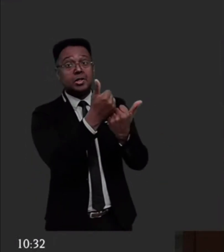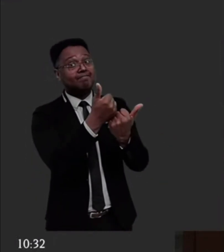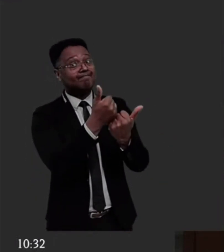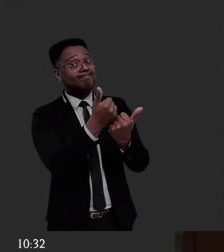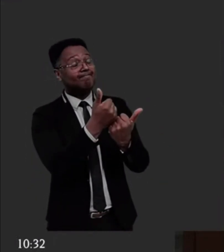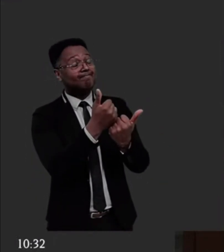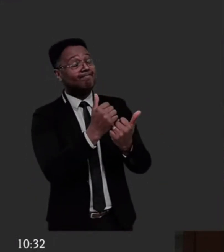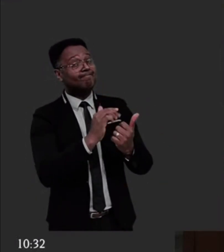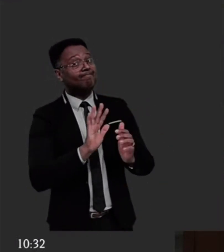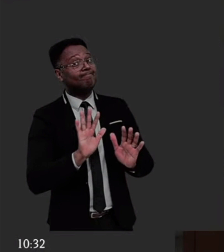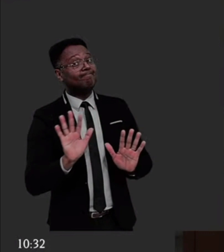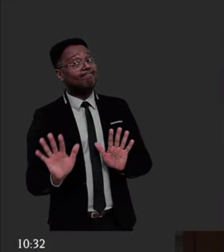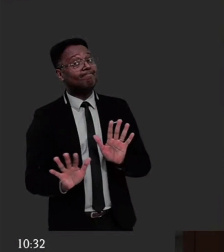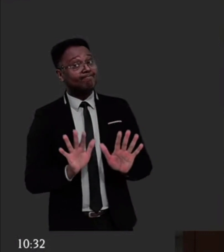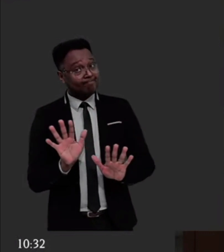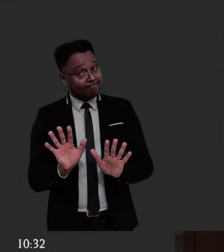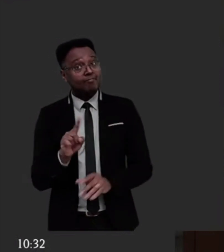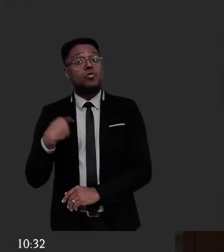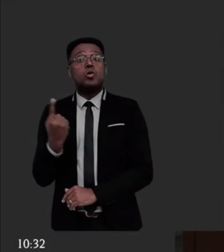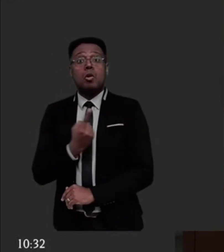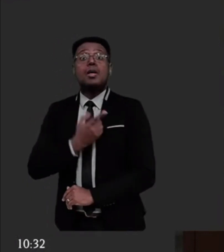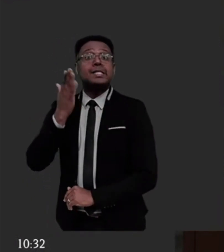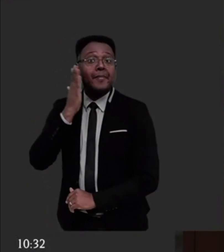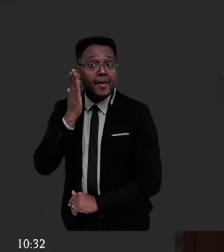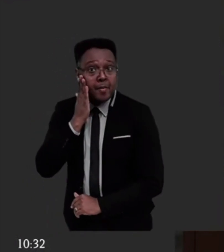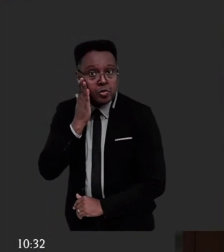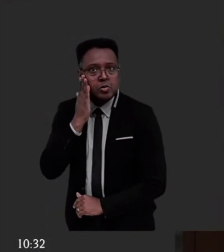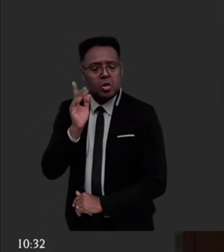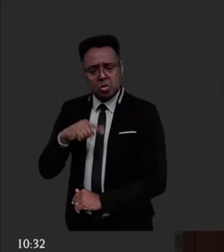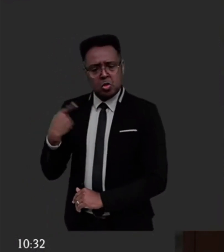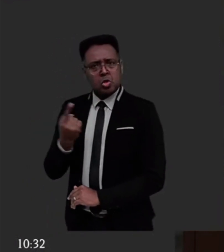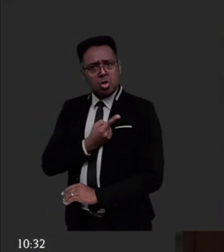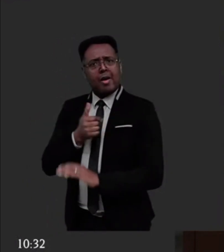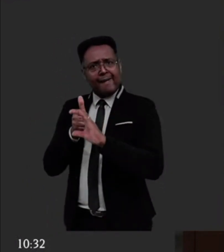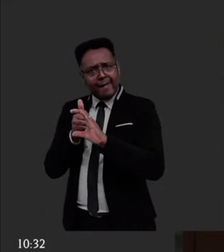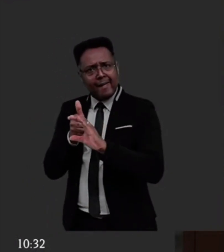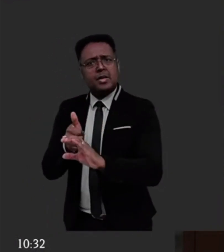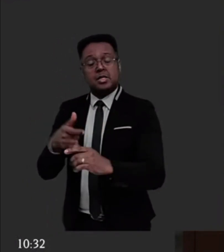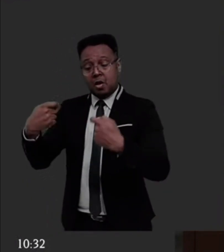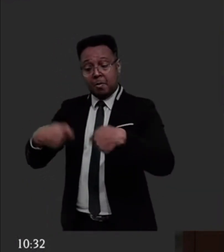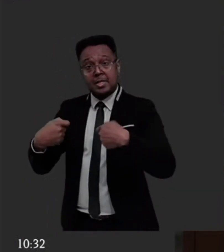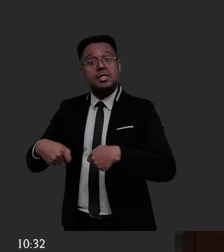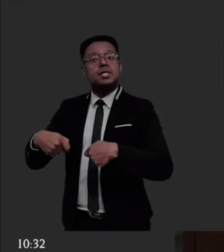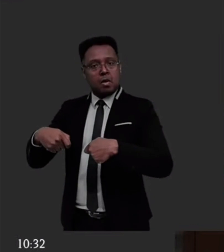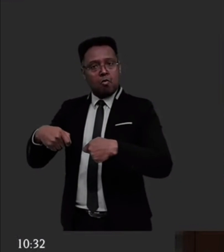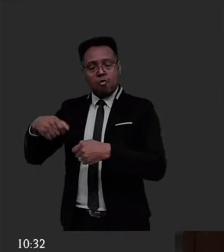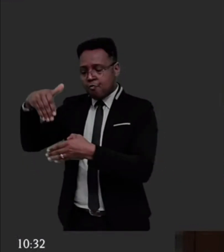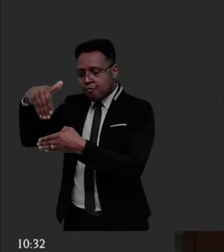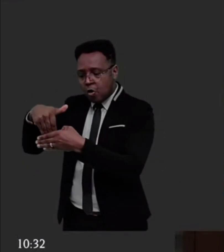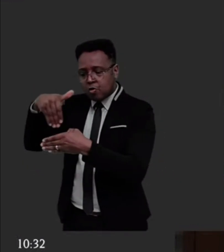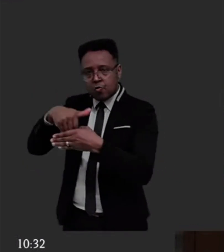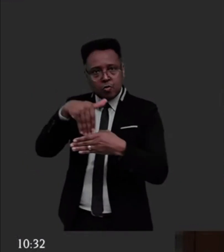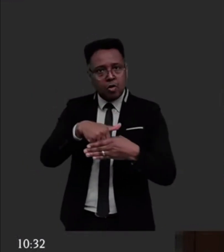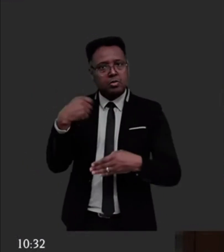a cumprir nosso dever cívico como cristãos, que somos, quanto ao nosso dever de votar,